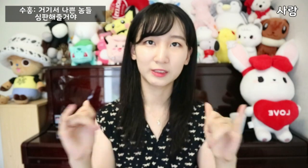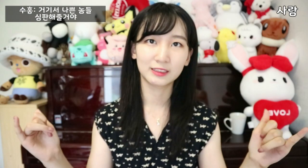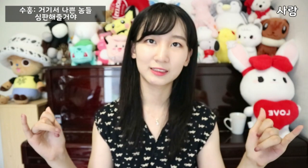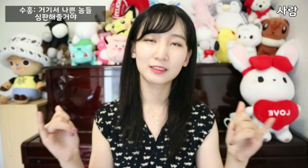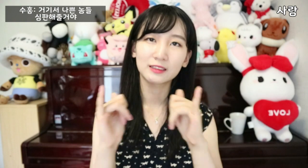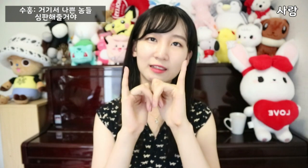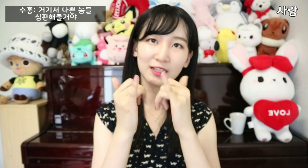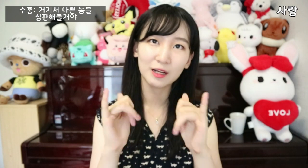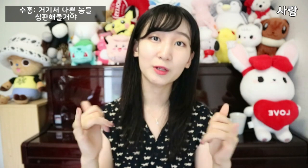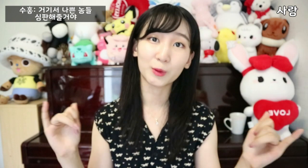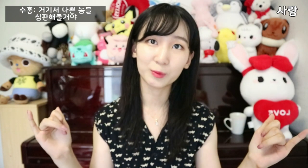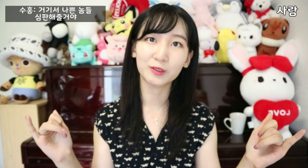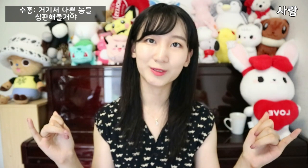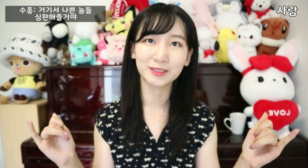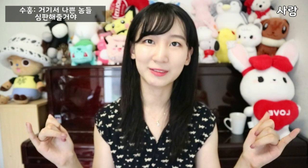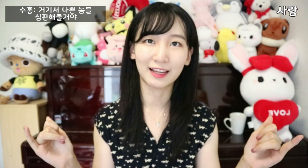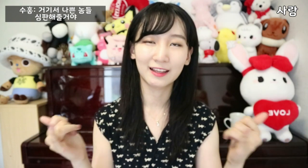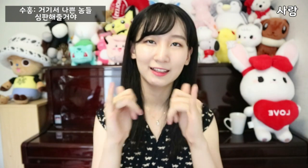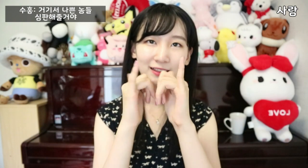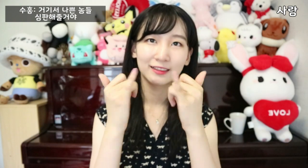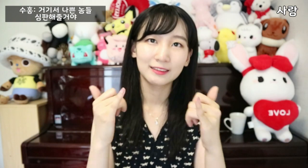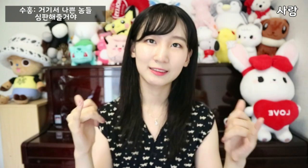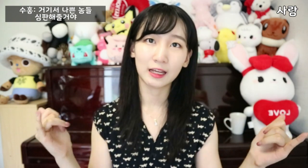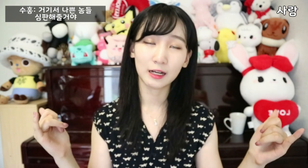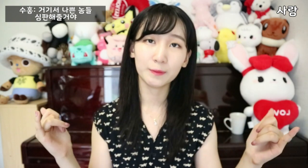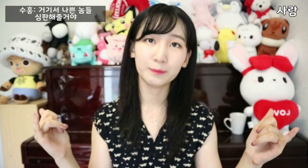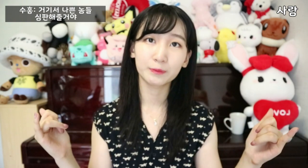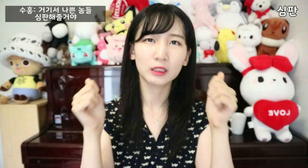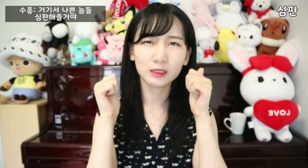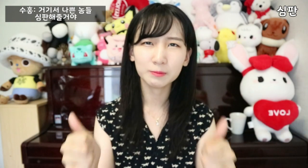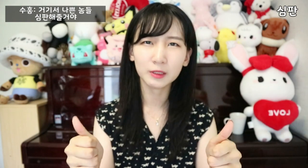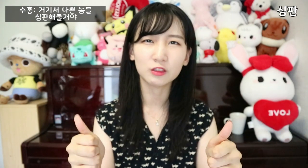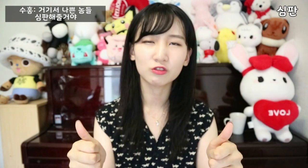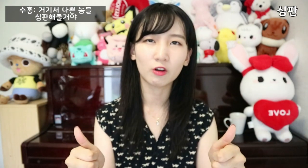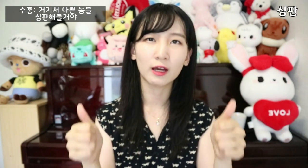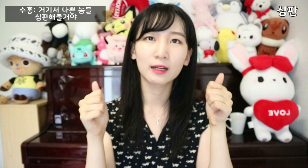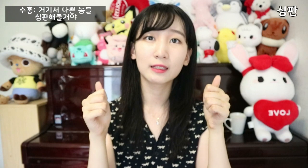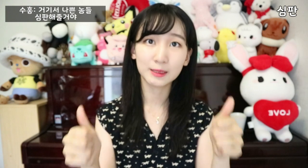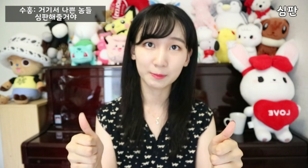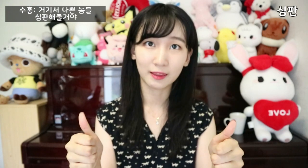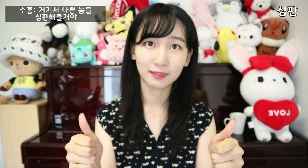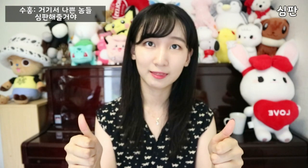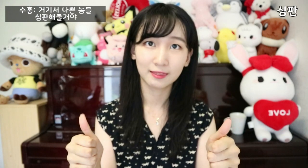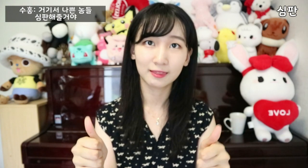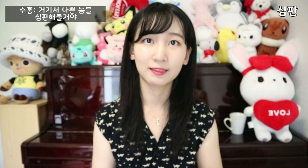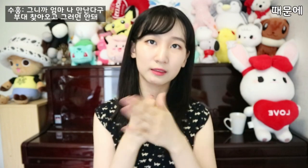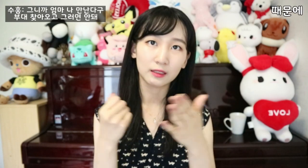놈들. 그냥 사람이라고 표현해줬습니다. 사람 다 심판해줄 거야. 심판.